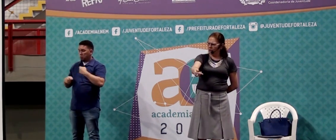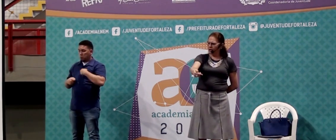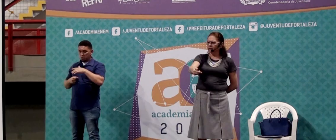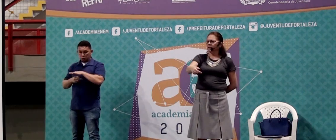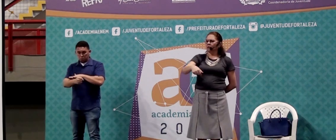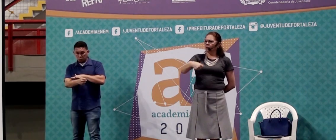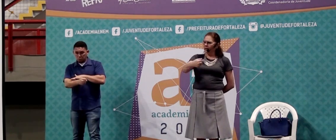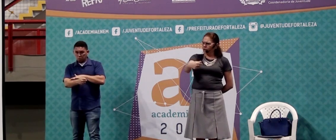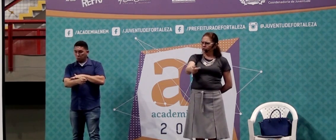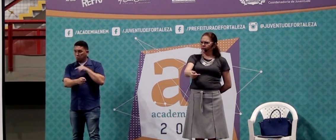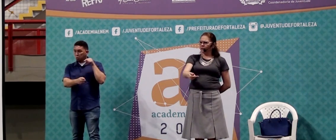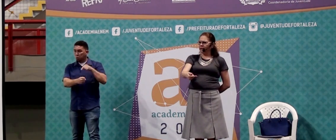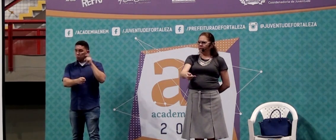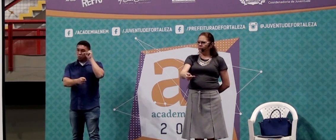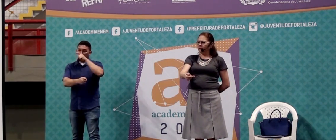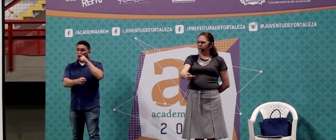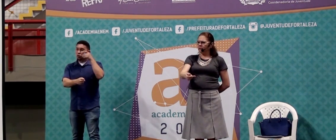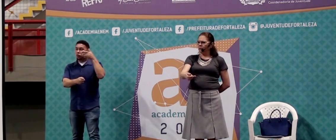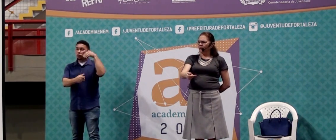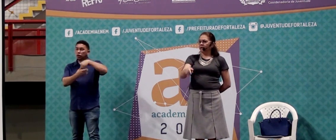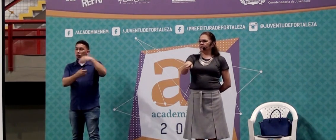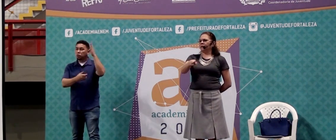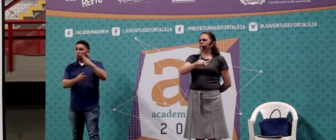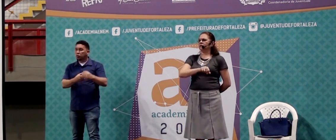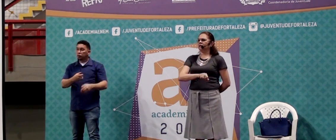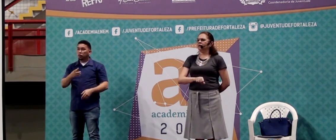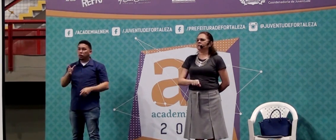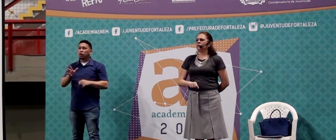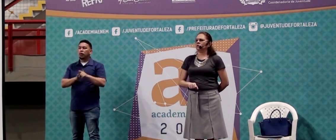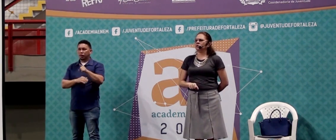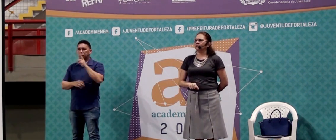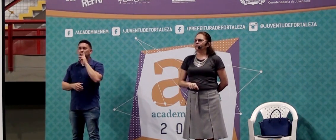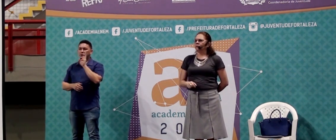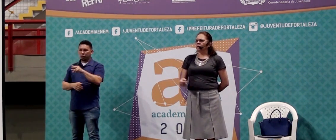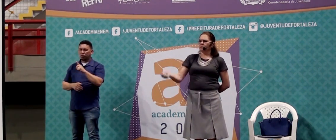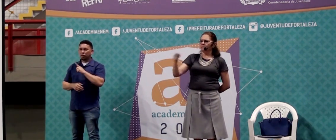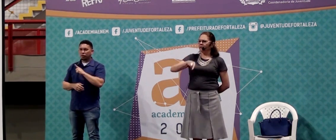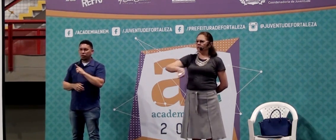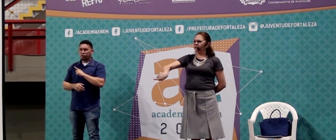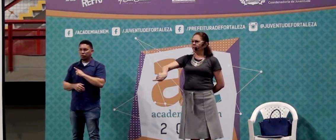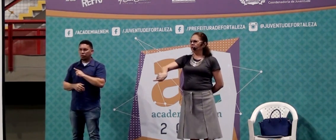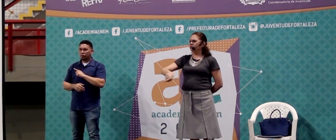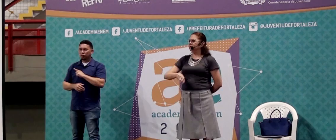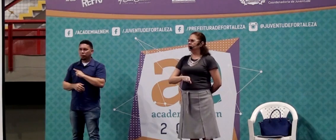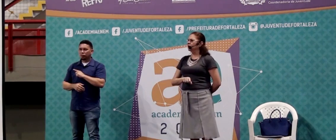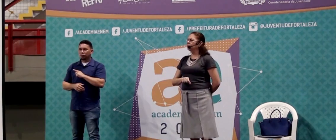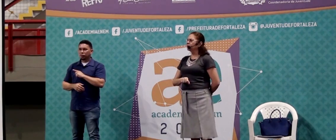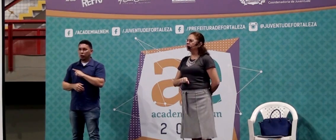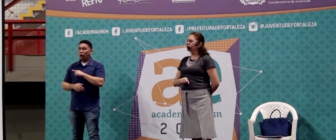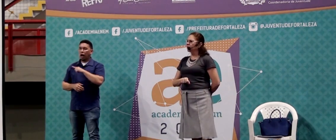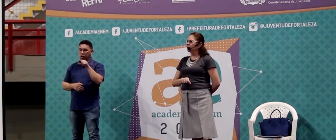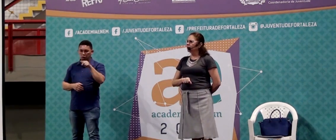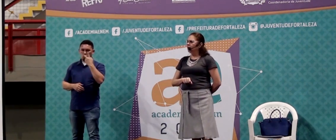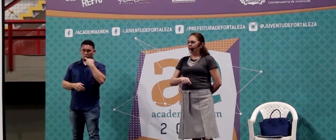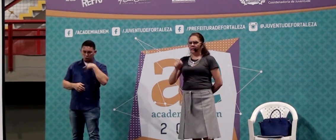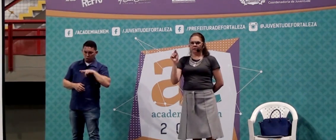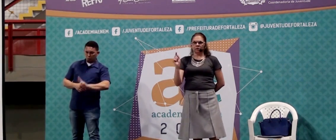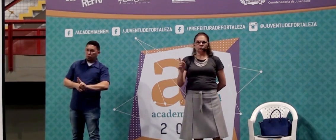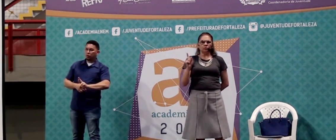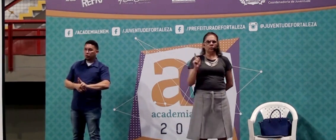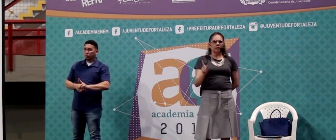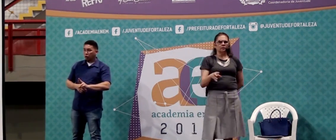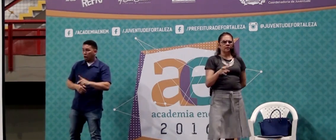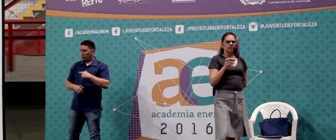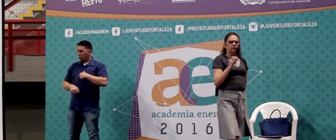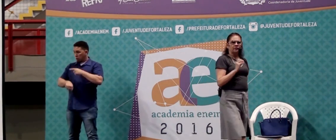às drogas com mais dificuldade no Brasil, essa pergunta tem resposta. Imediatamente a seguir eu posso dizer, a